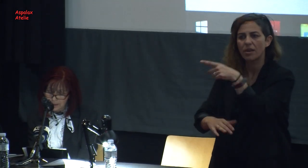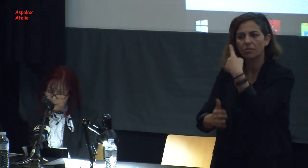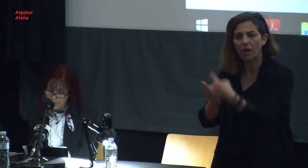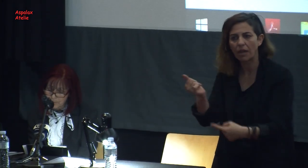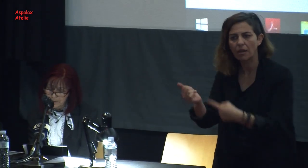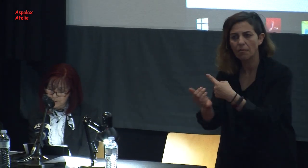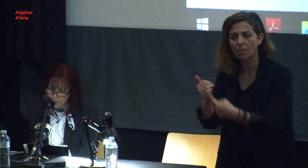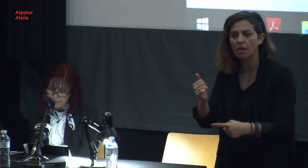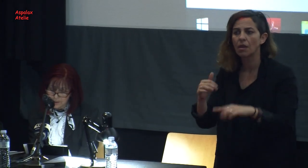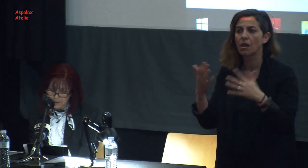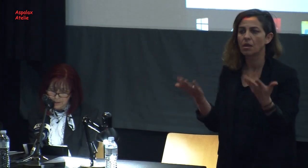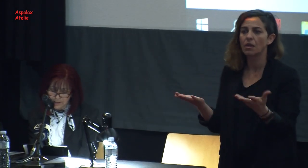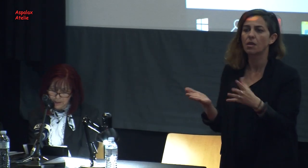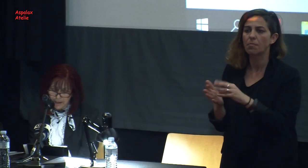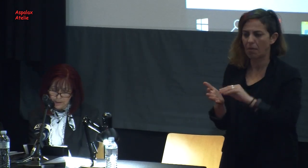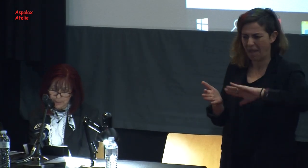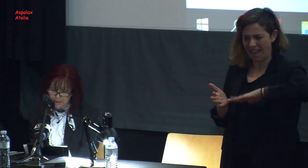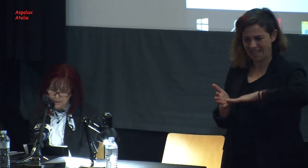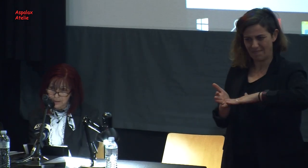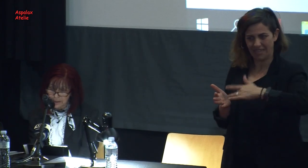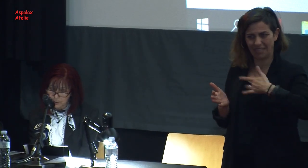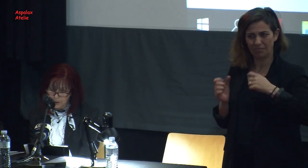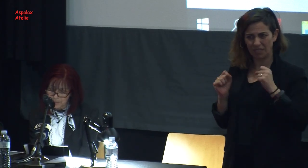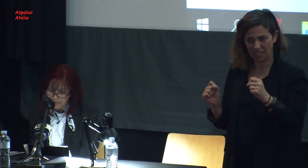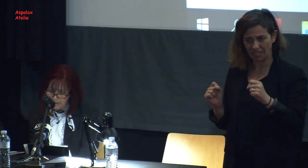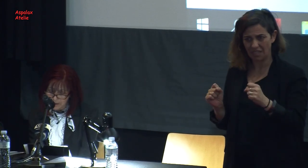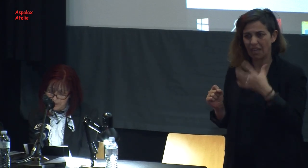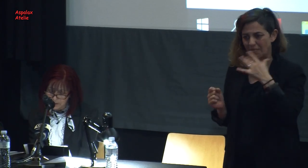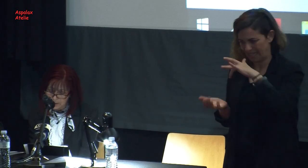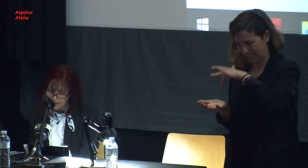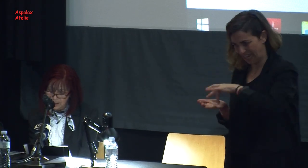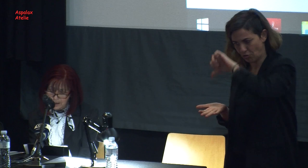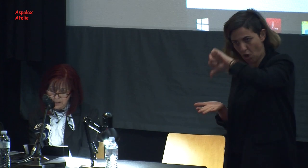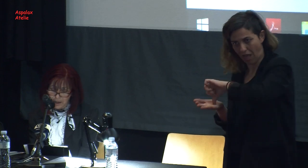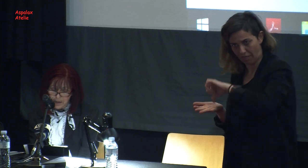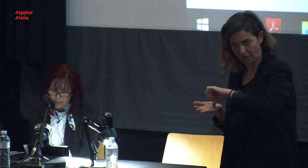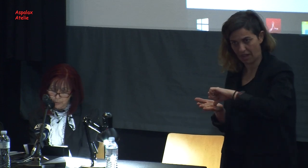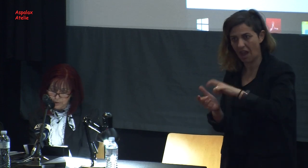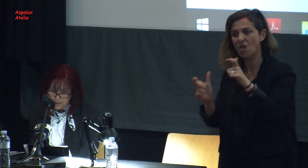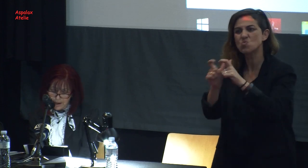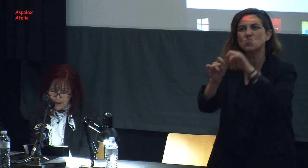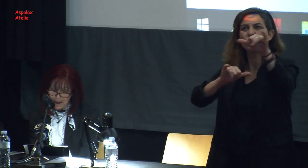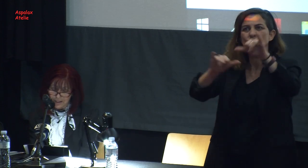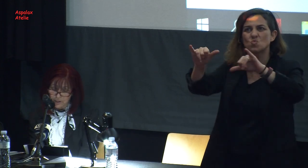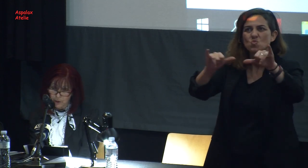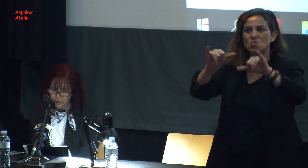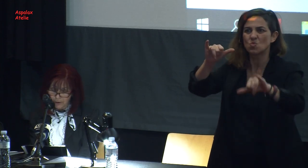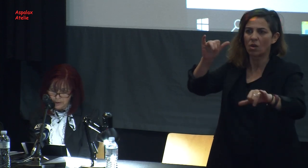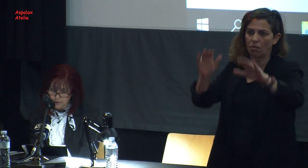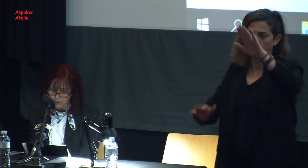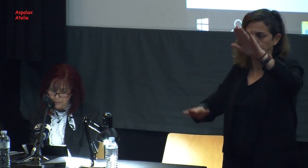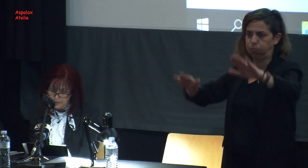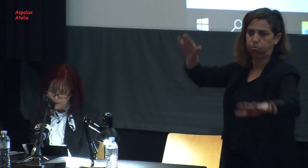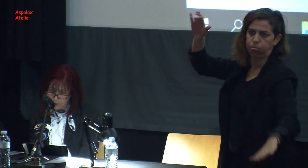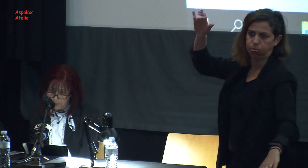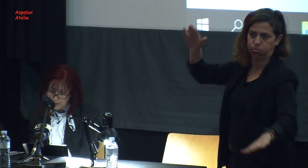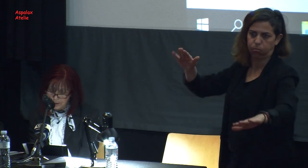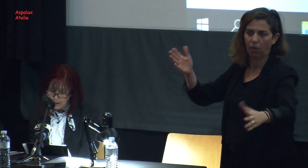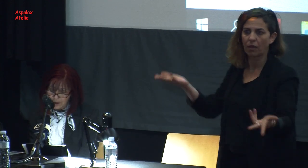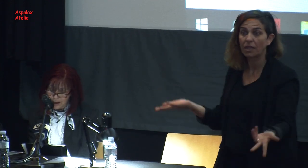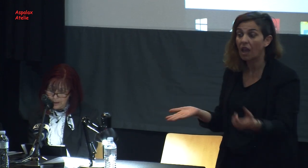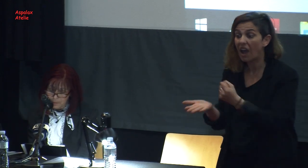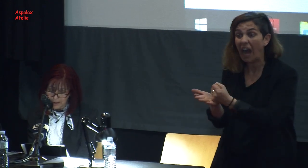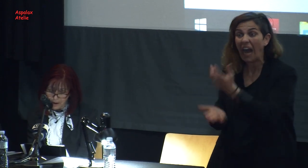άνηση κατανομή υπηρεσιών ψυχικής υγείας μεταξύ κέντρου και περιφέρειας και η απουσία αξιολόγησης των